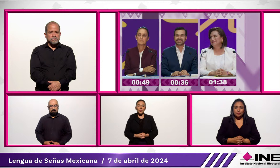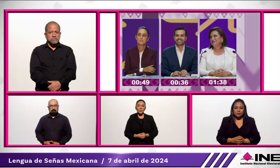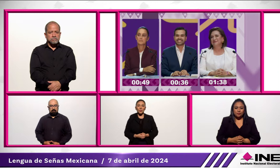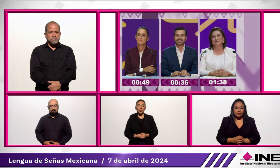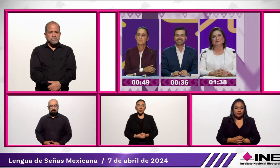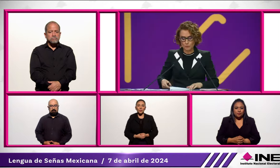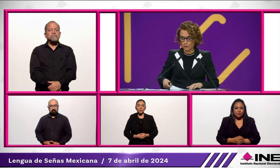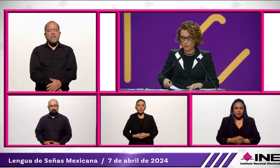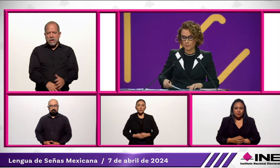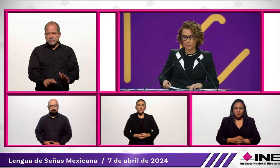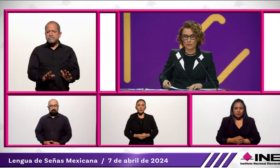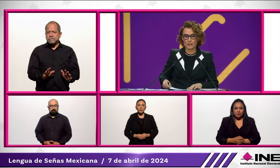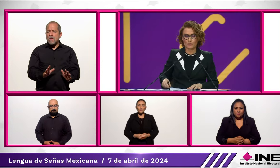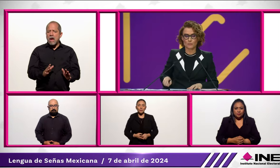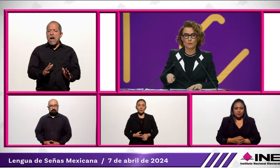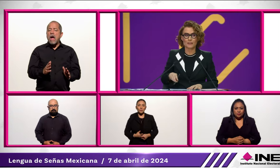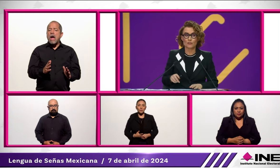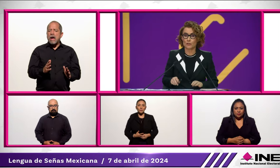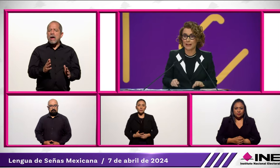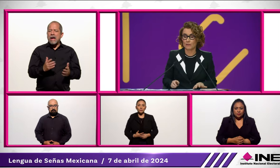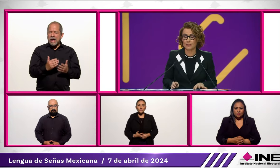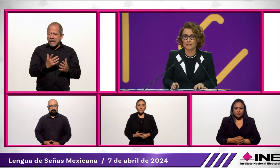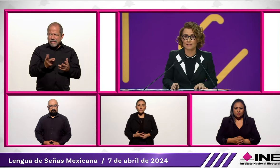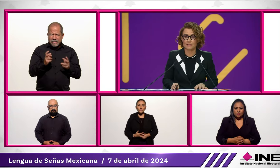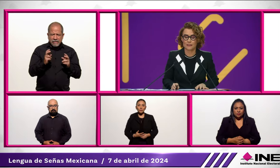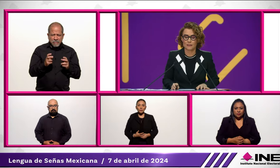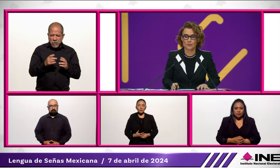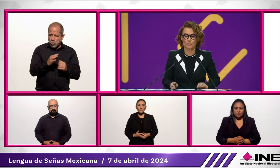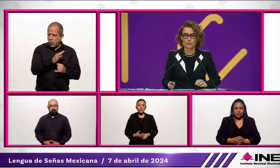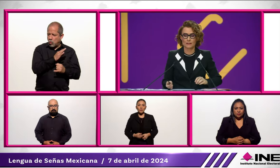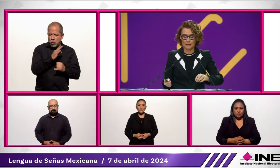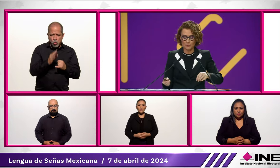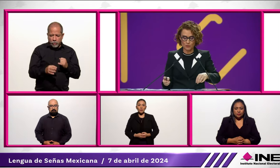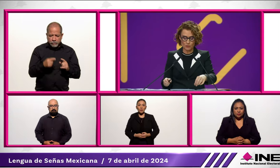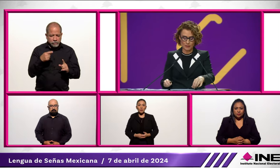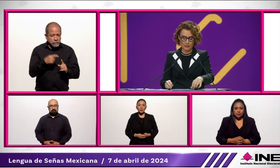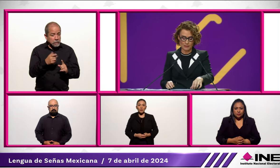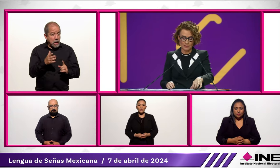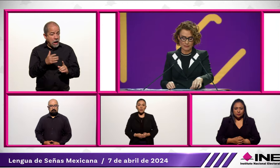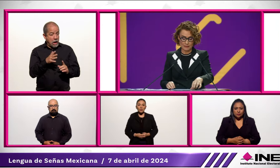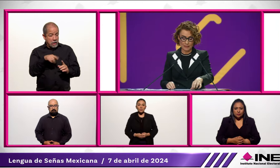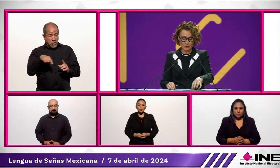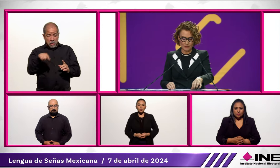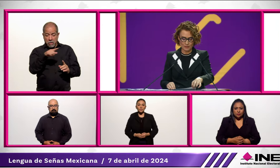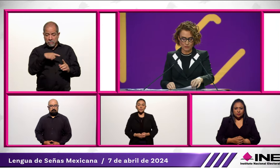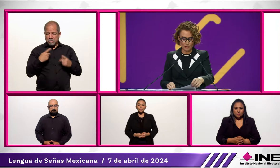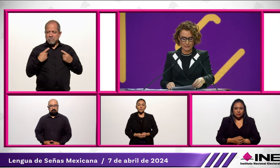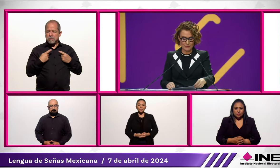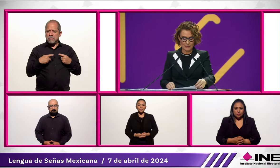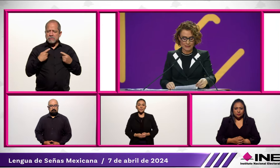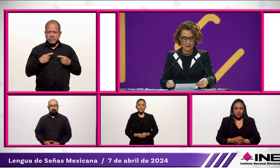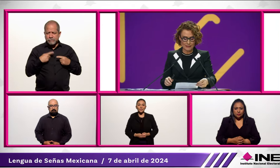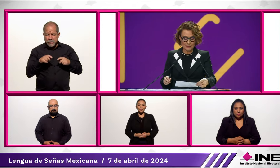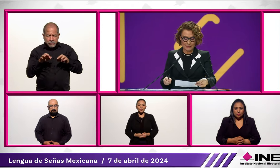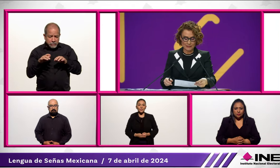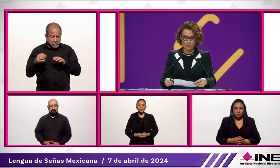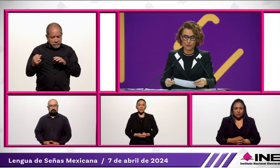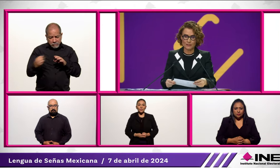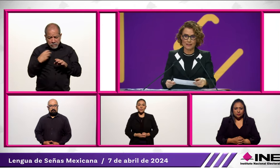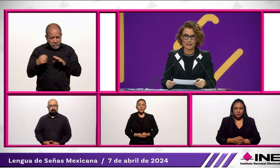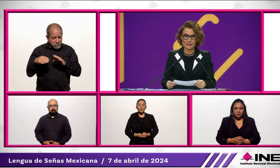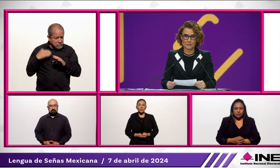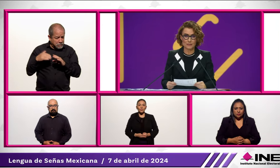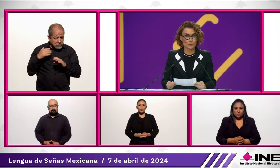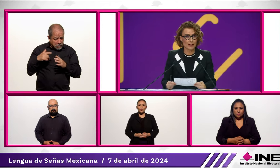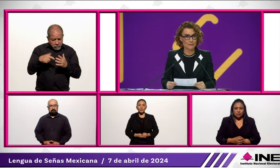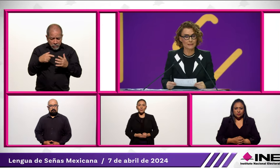Vamos con un último punto, por cierto, muy mencionado en las preguntas que enviaron las personas. Entre las